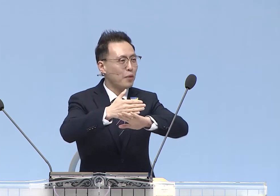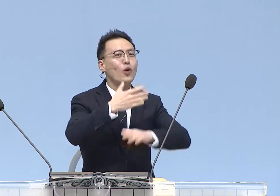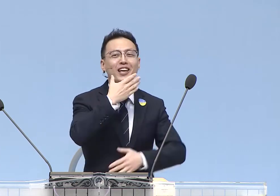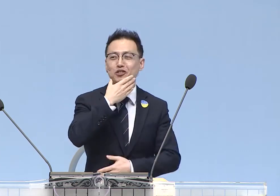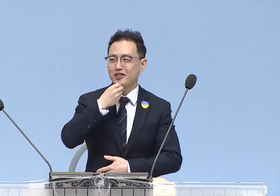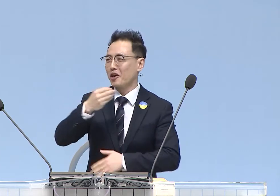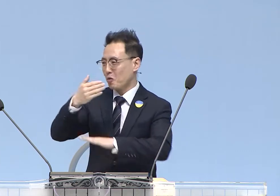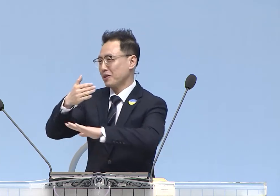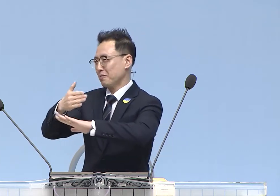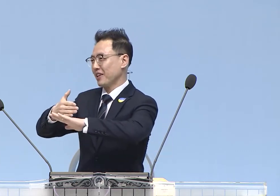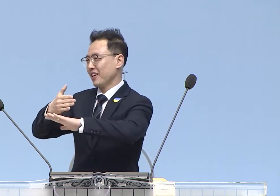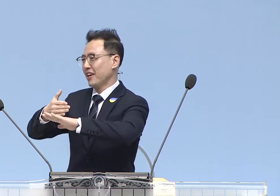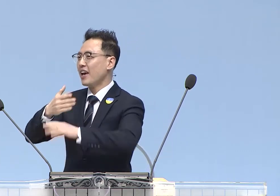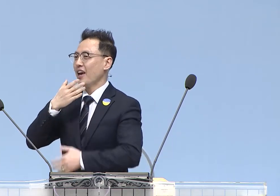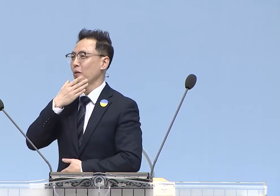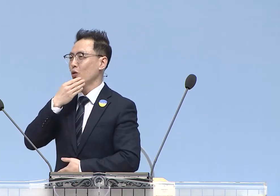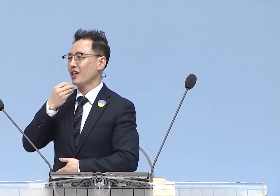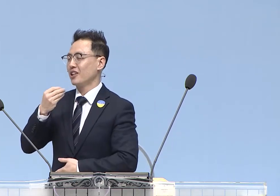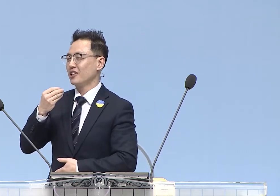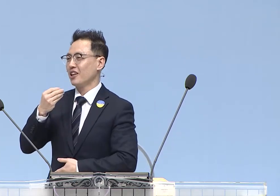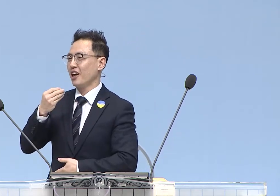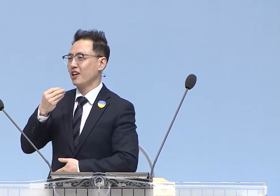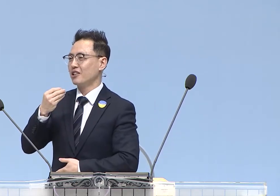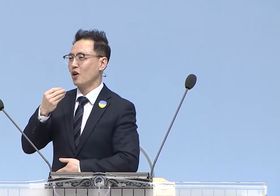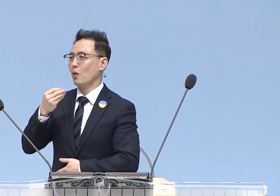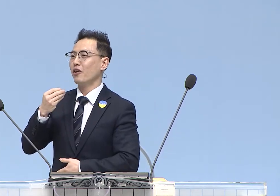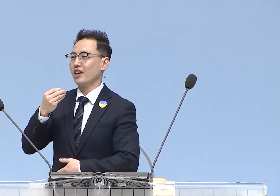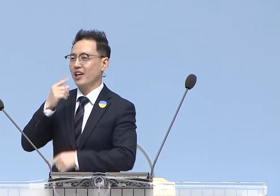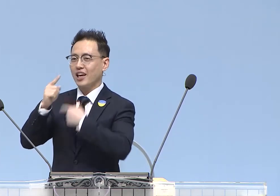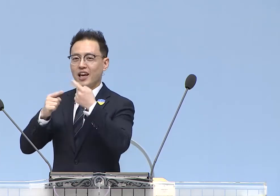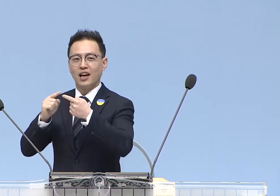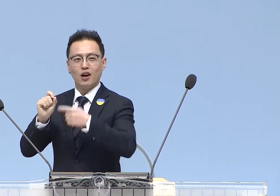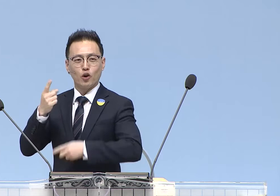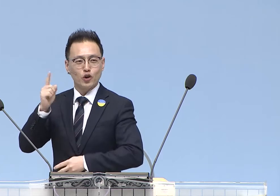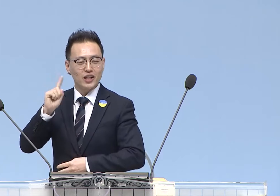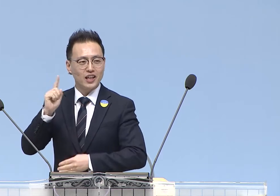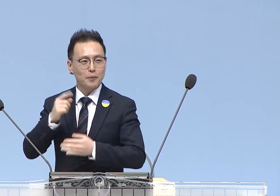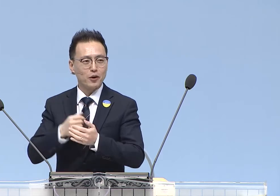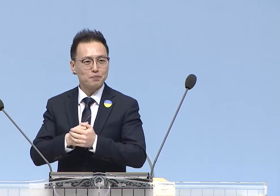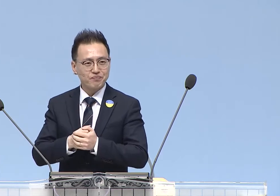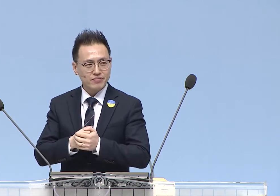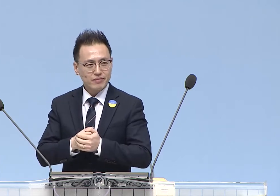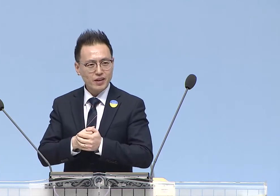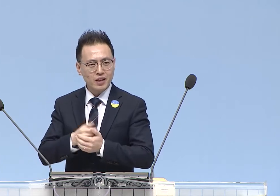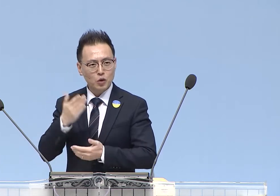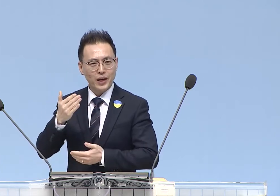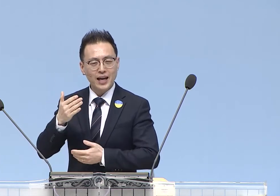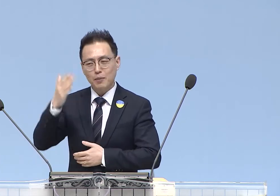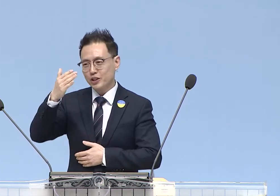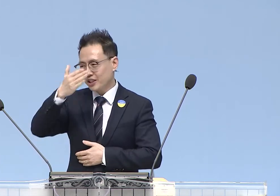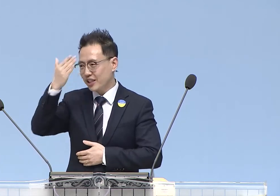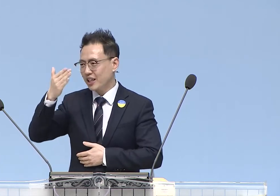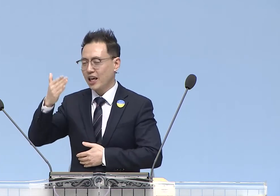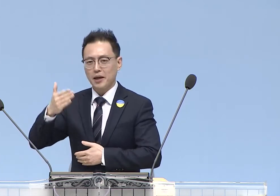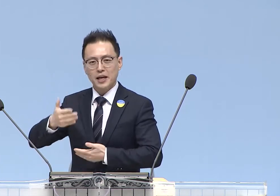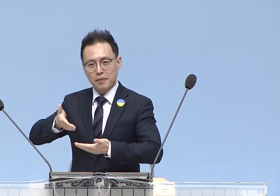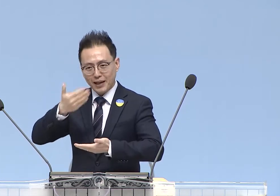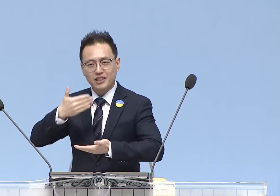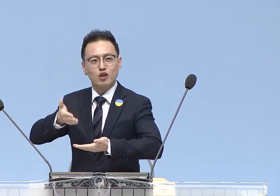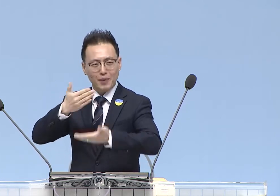행복하게 해주셨으니까 고맙습니다. 행복이라는 이게 그 어원이 어떻게 되냐면 그 왜 할아버지들이 이렇게 맛있는 거 많이